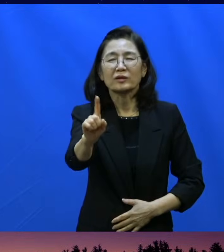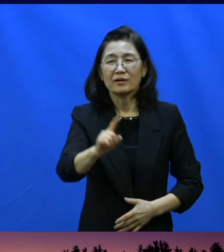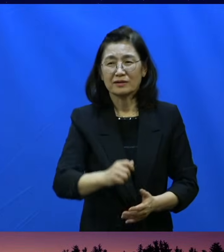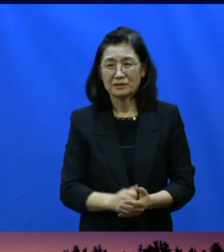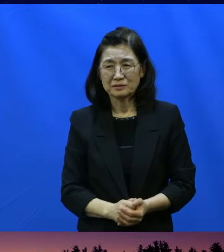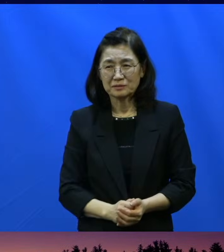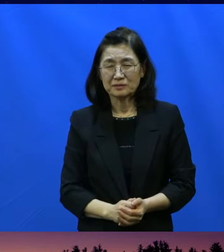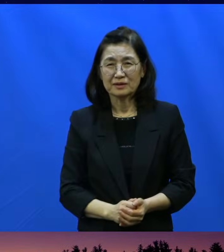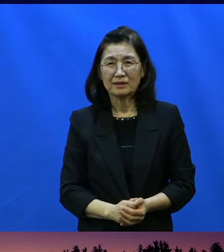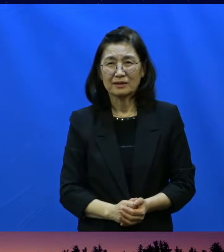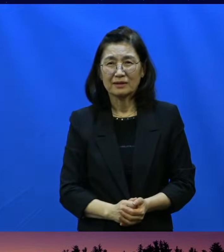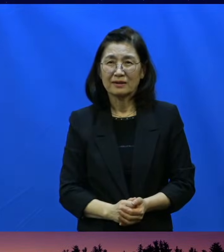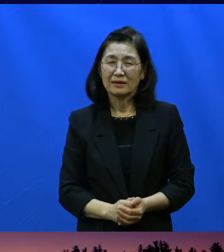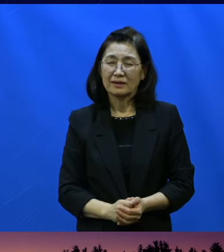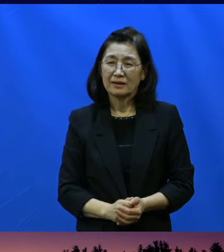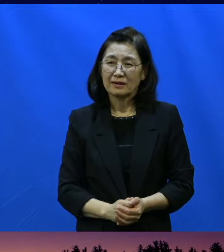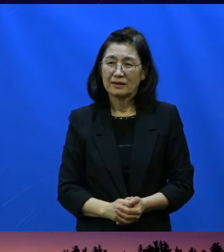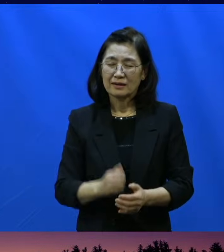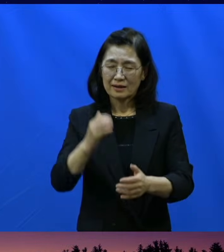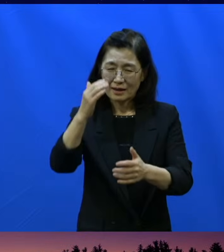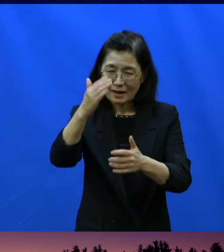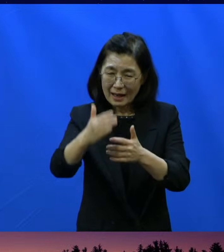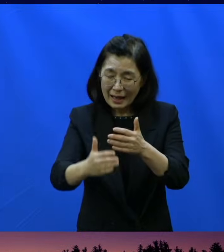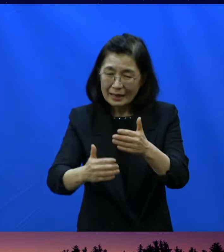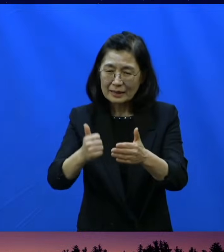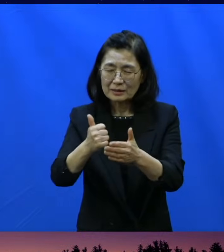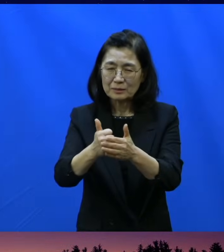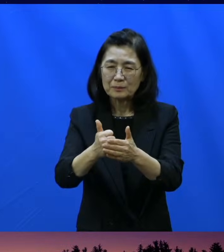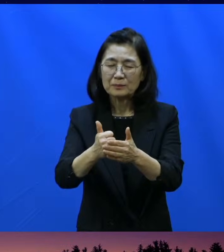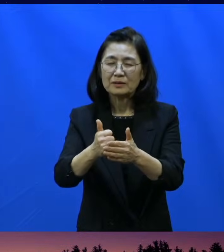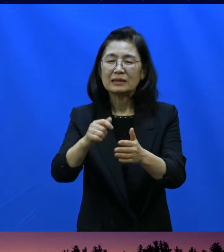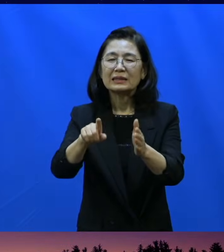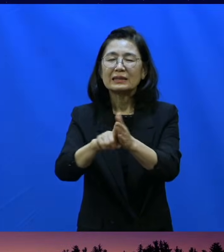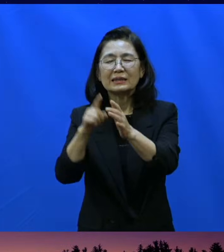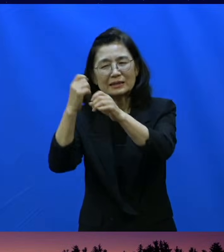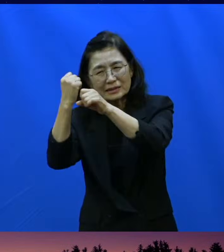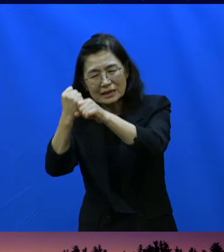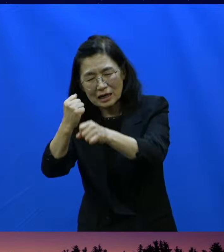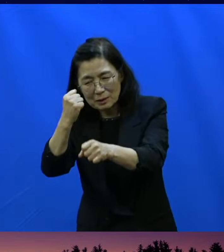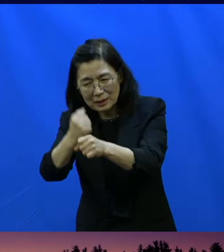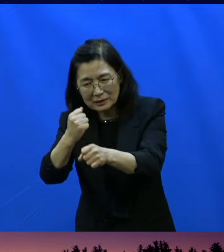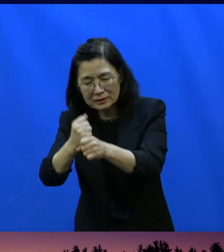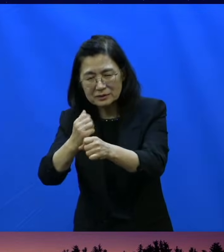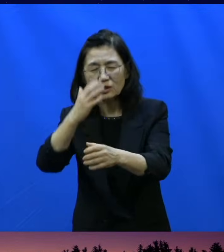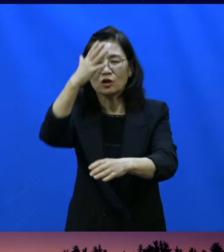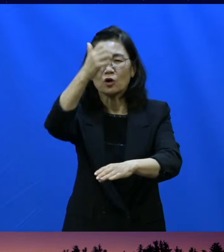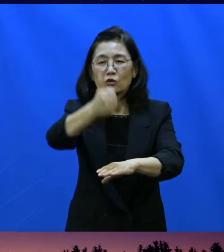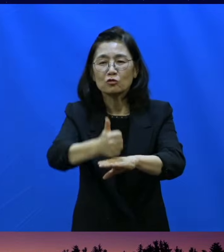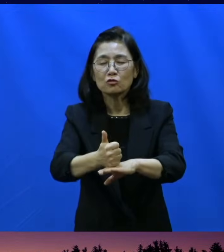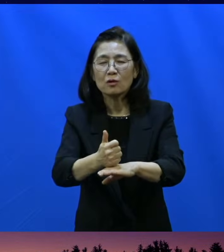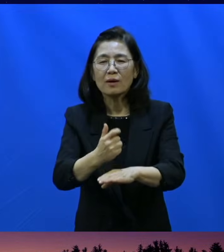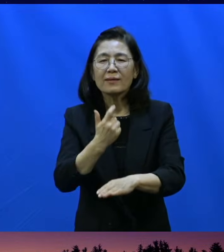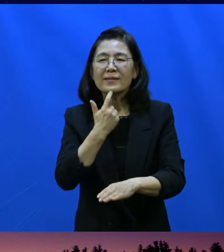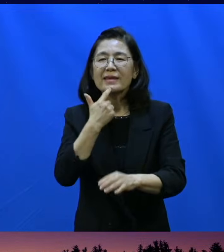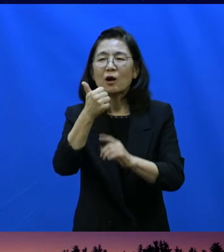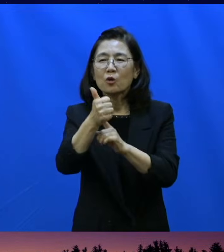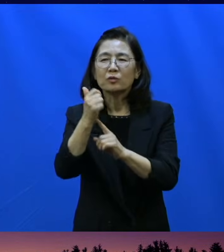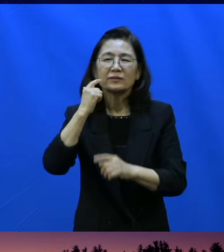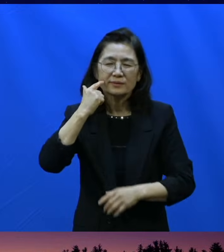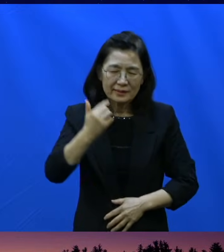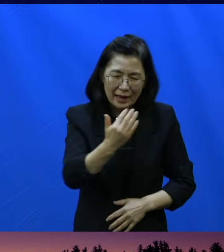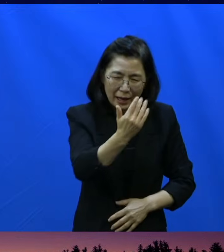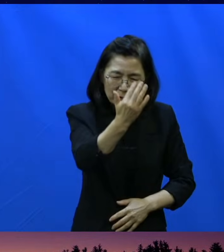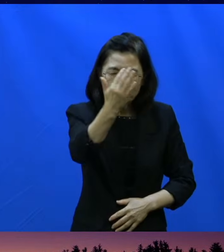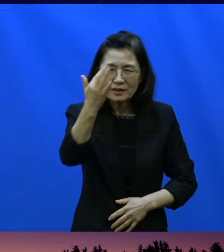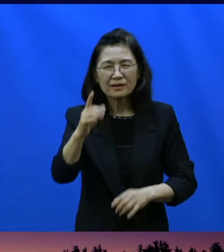의지하도록 만들어서 그의 인생을 아름답게 마무리를 짓게 하시죠. 여러분 이게 뭡니까? 야복나루 사건도